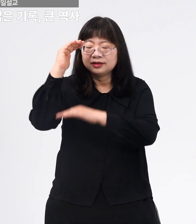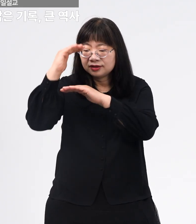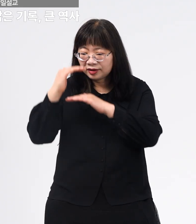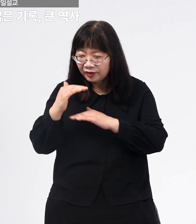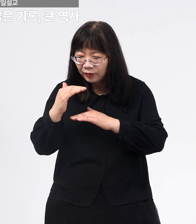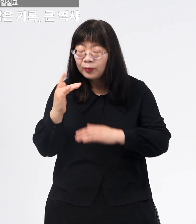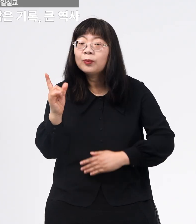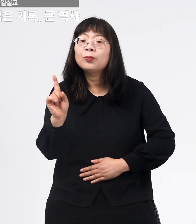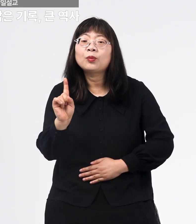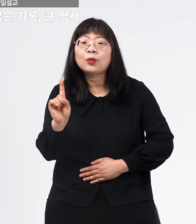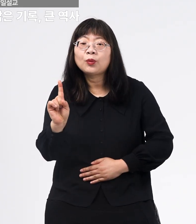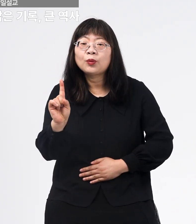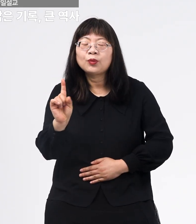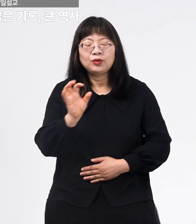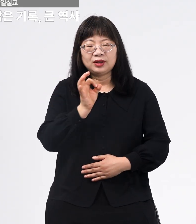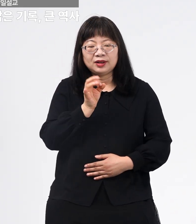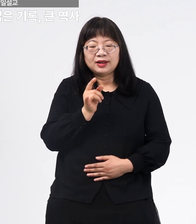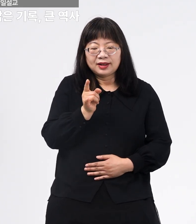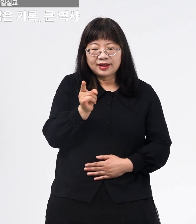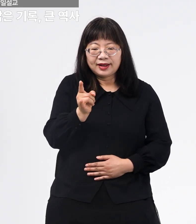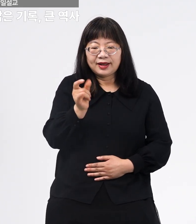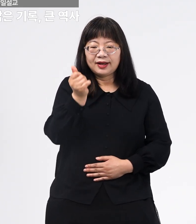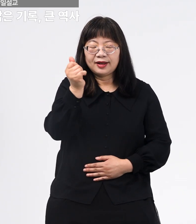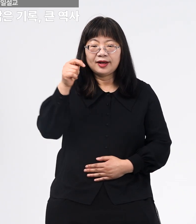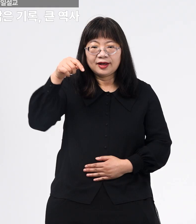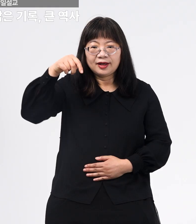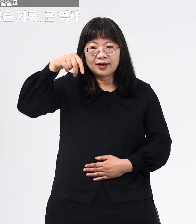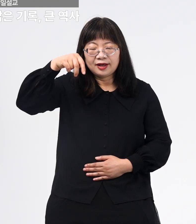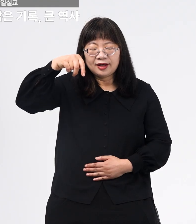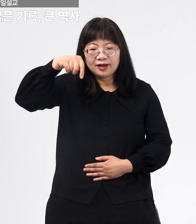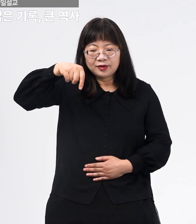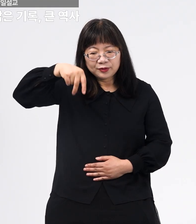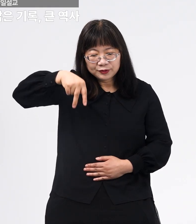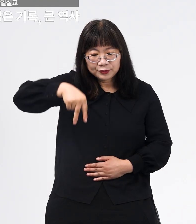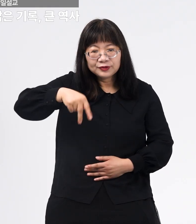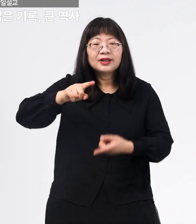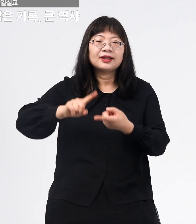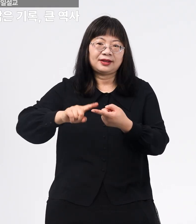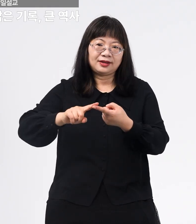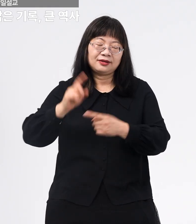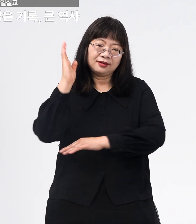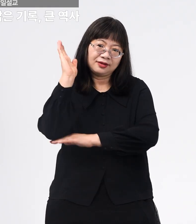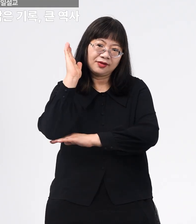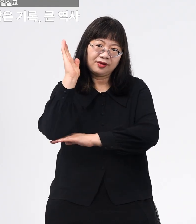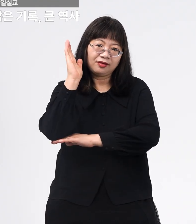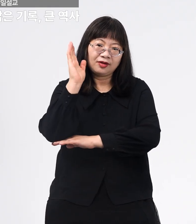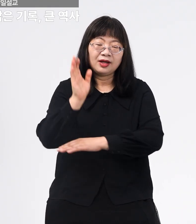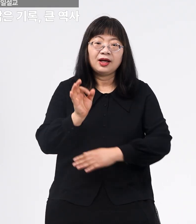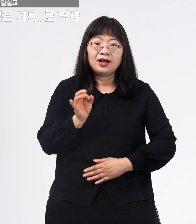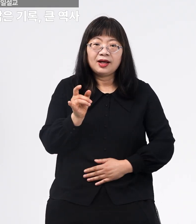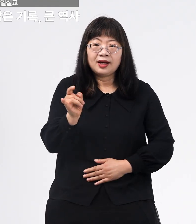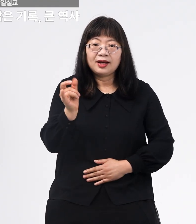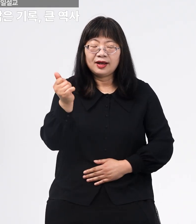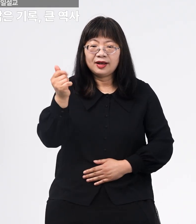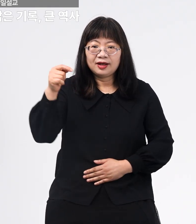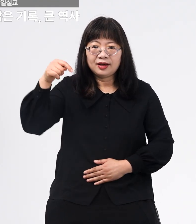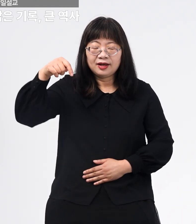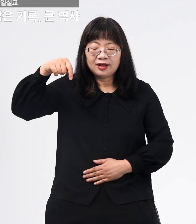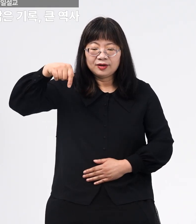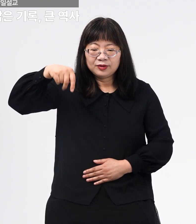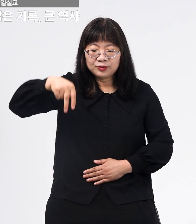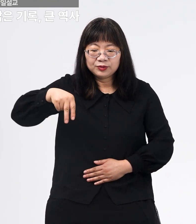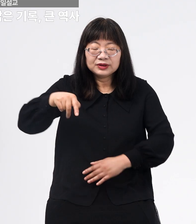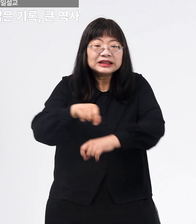에웃에 관한 이야기를 좀 나누었습니다. 에웃은 특징이 뭐였습니까?